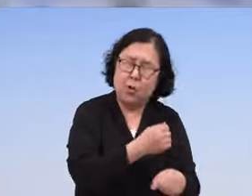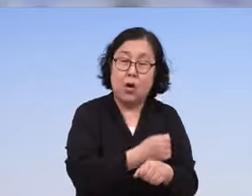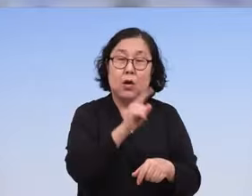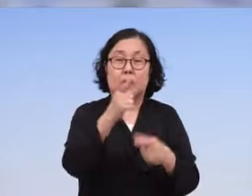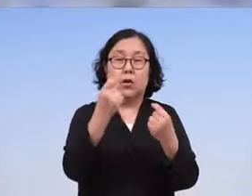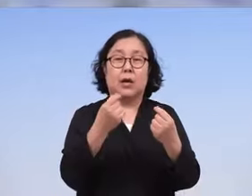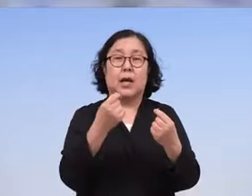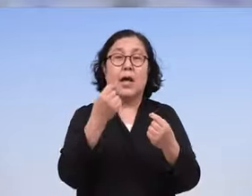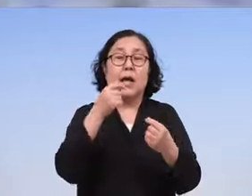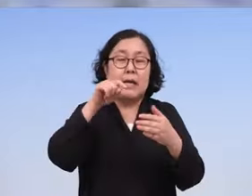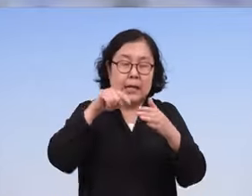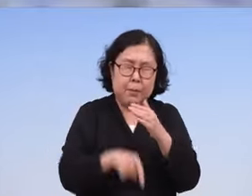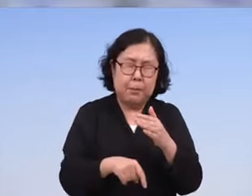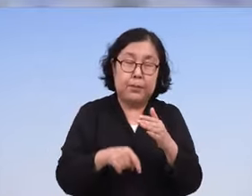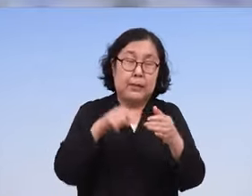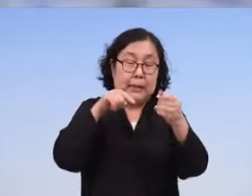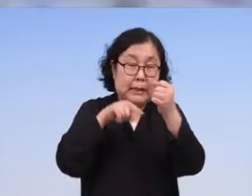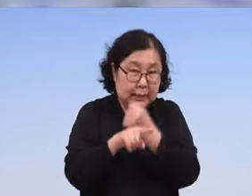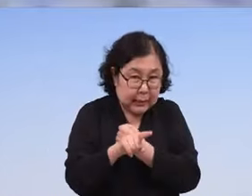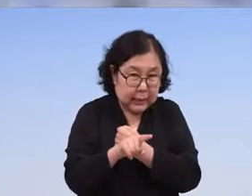뜻이?